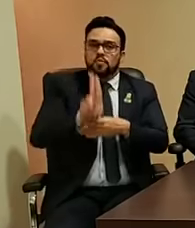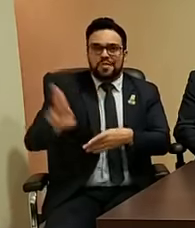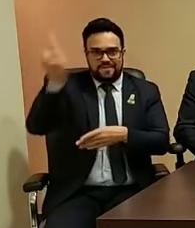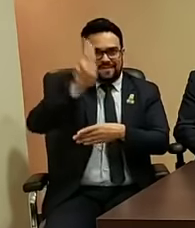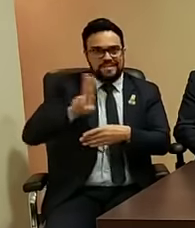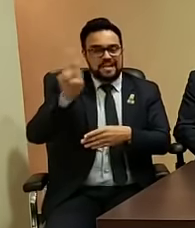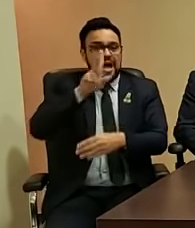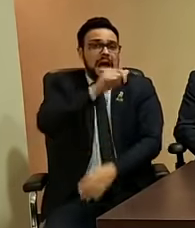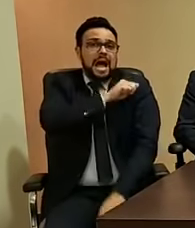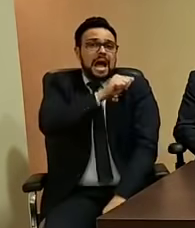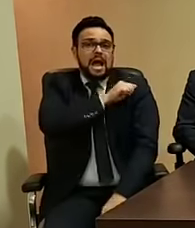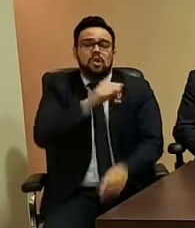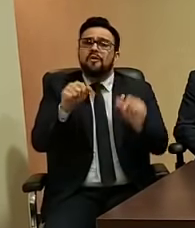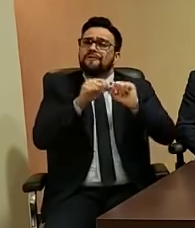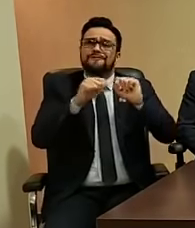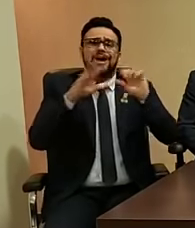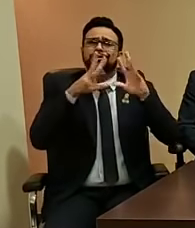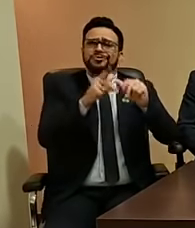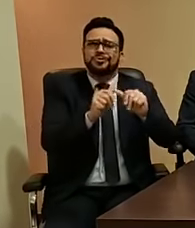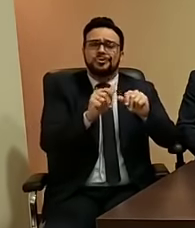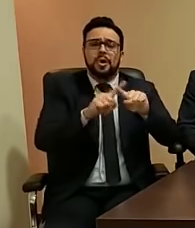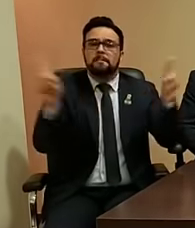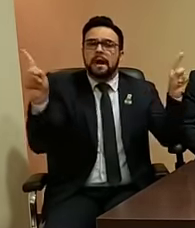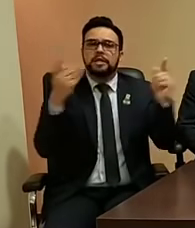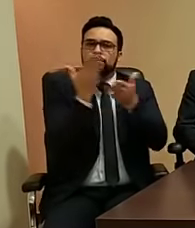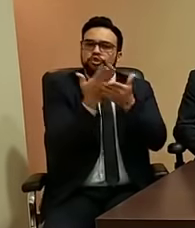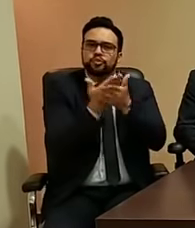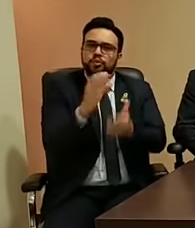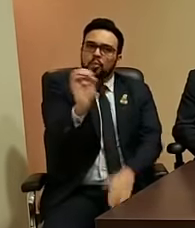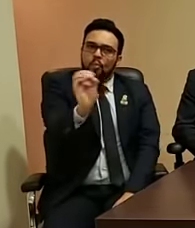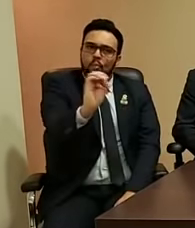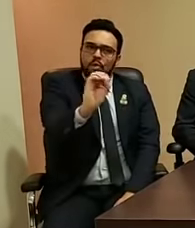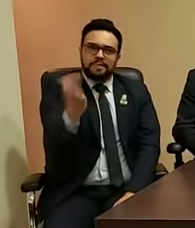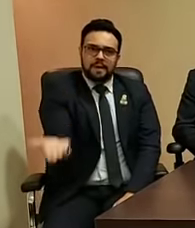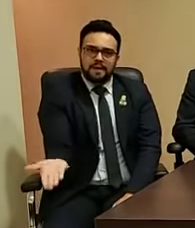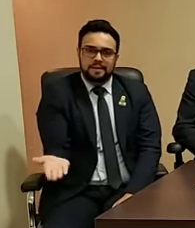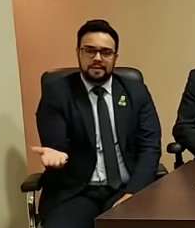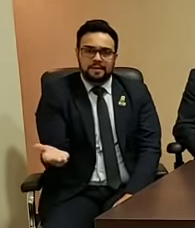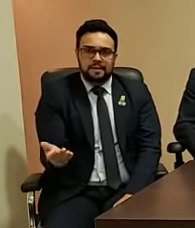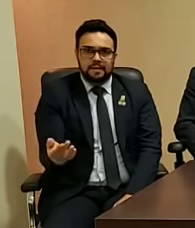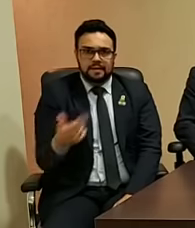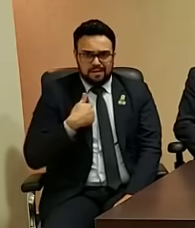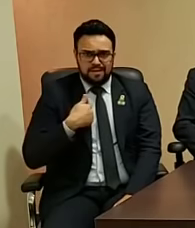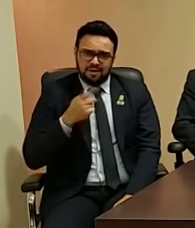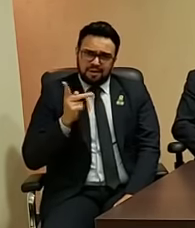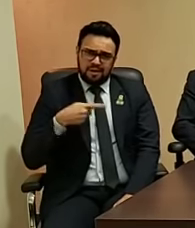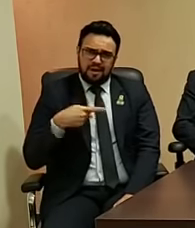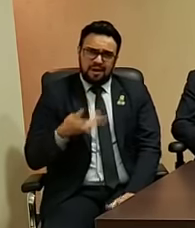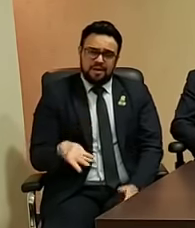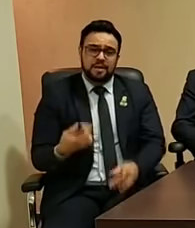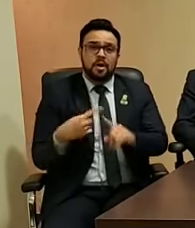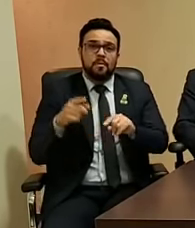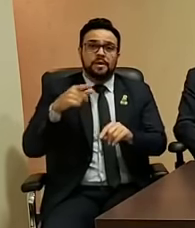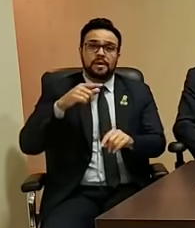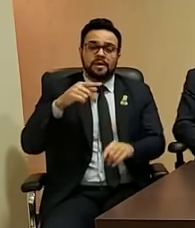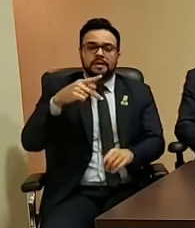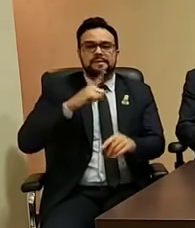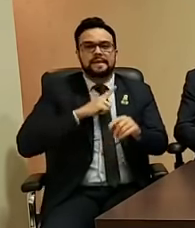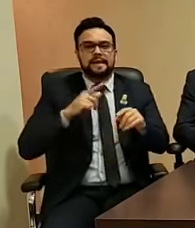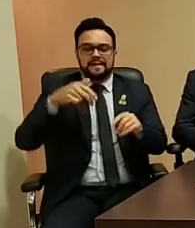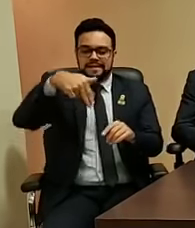algumas universidades, o aluno faz tudo, menos estudar. Eu acho que não estou errado. Porque o nível de lá, não tem prova, PISA lá